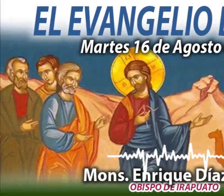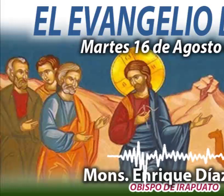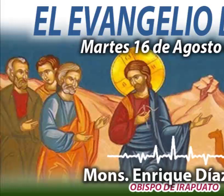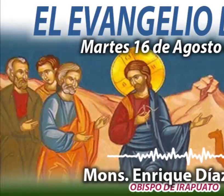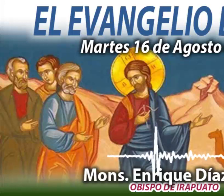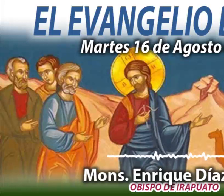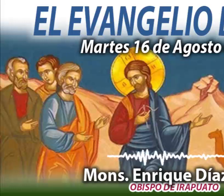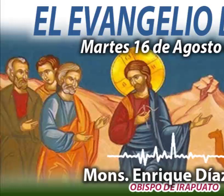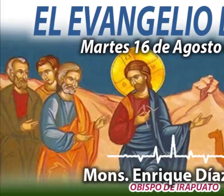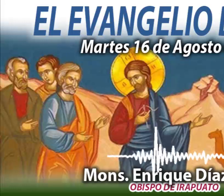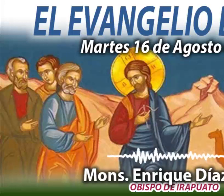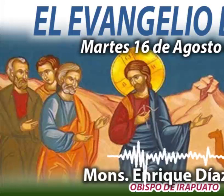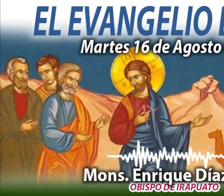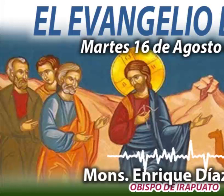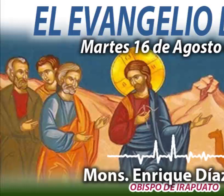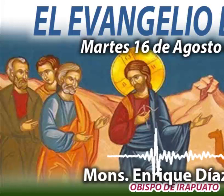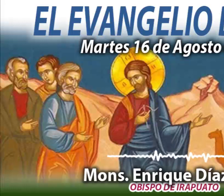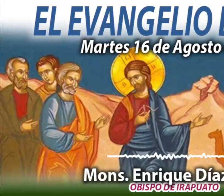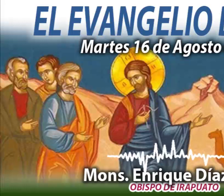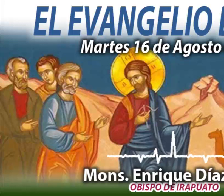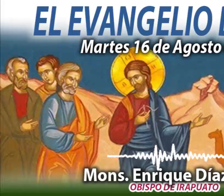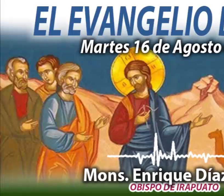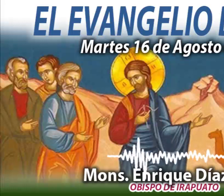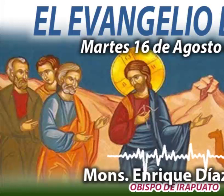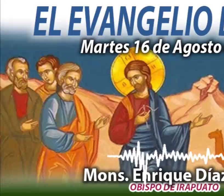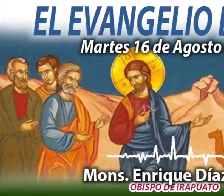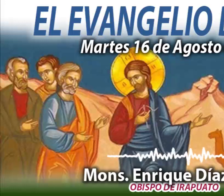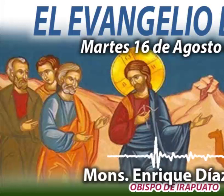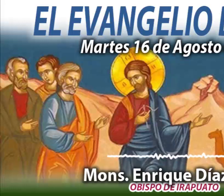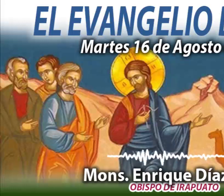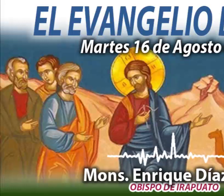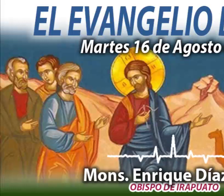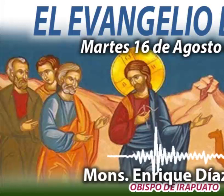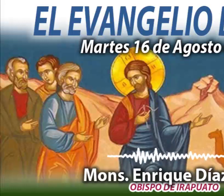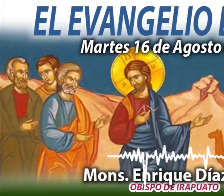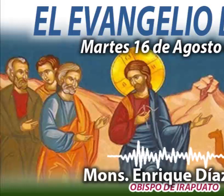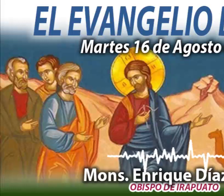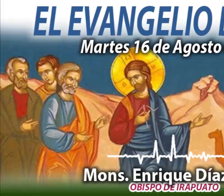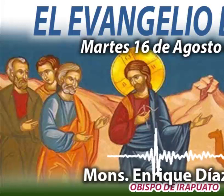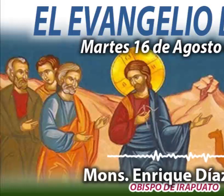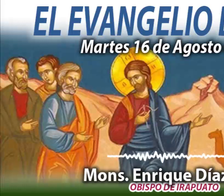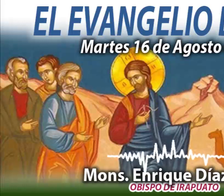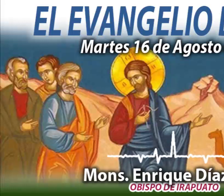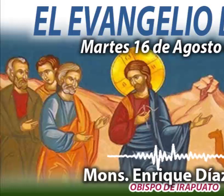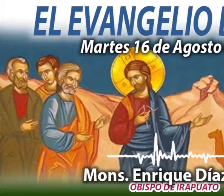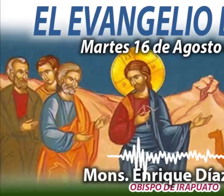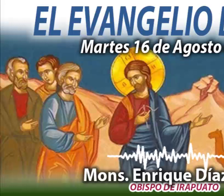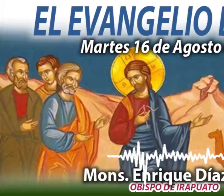Dispuso Dios en su sabiduría revelarse a sí mismo y dar a conocer el misterio de su voluntad.